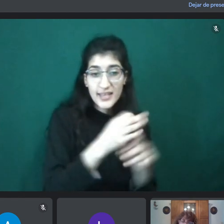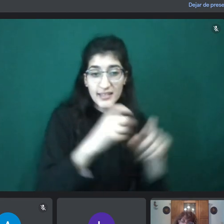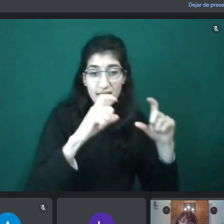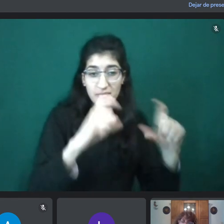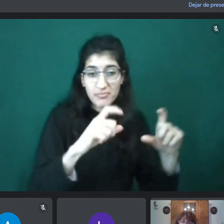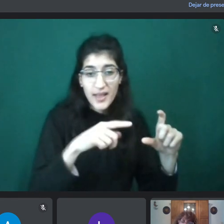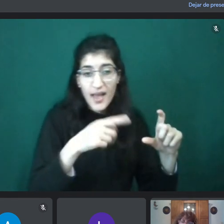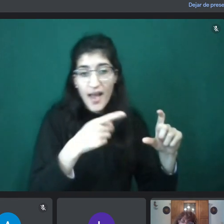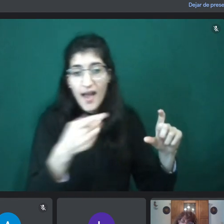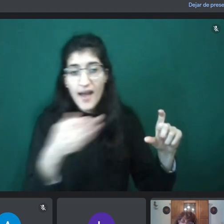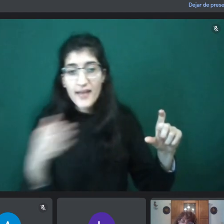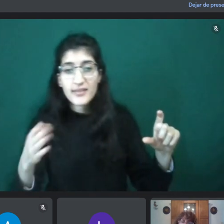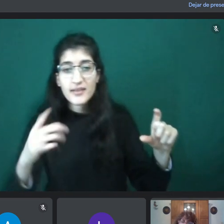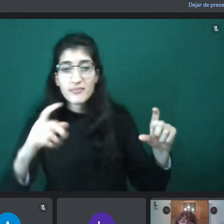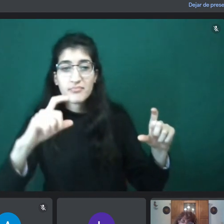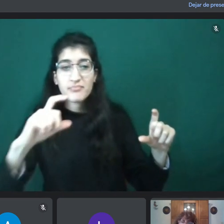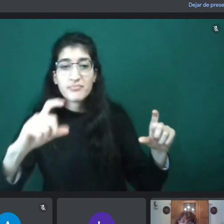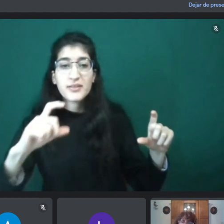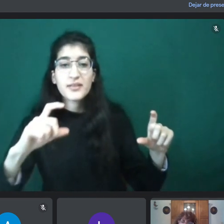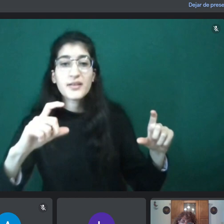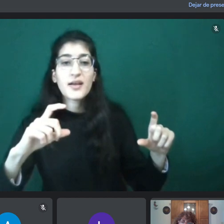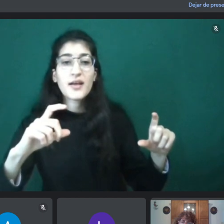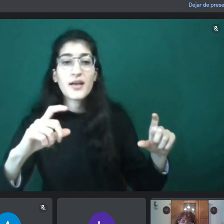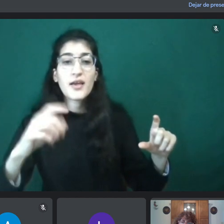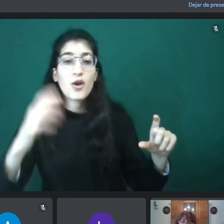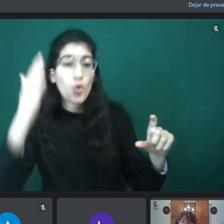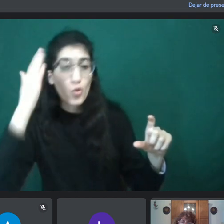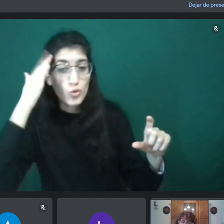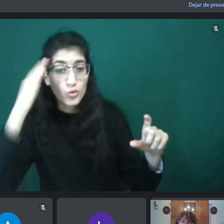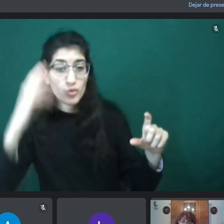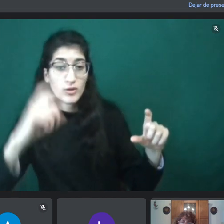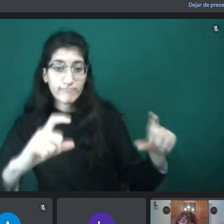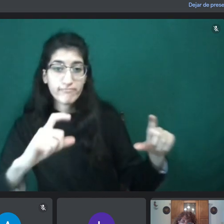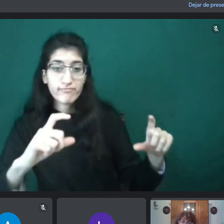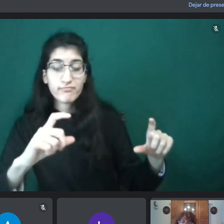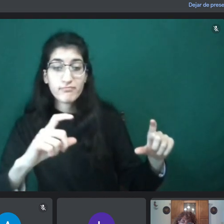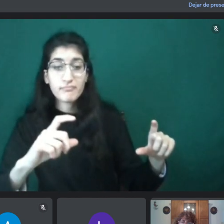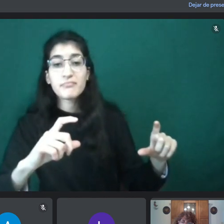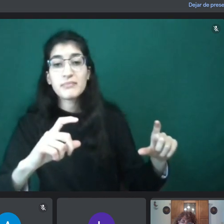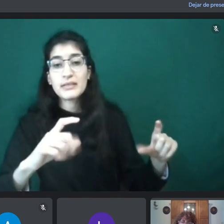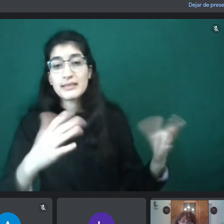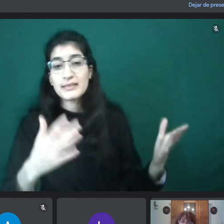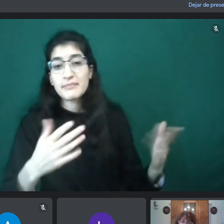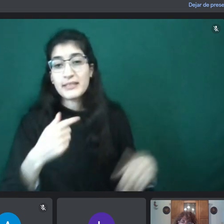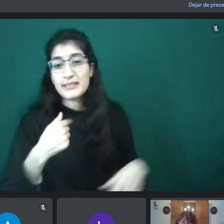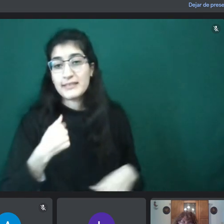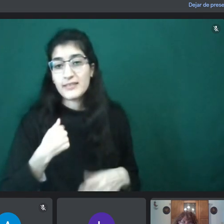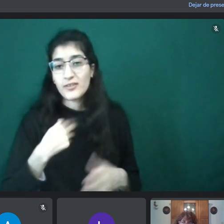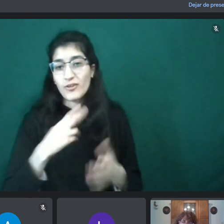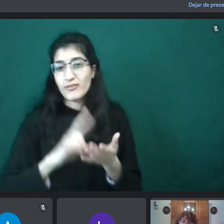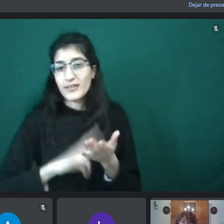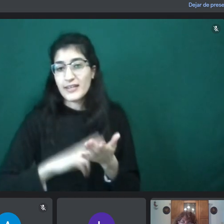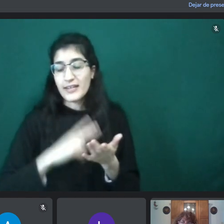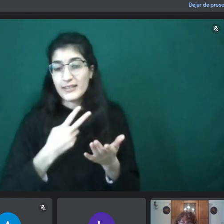lo traduje como las áreas de educación, como había una coma, puse después